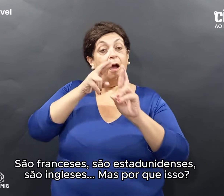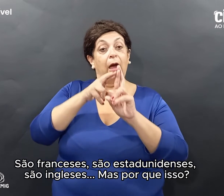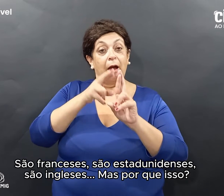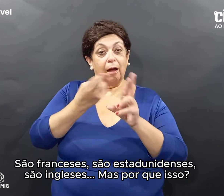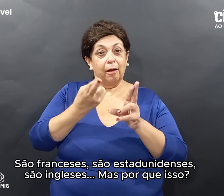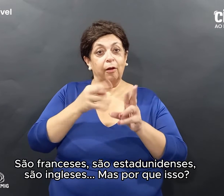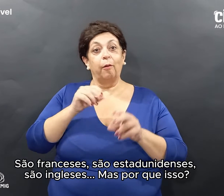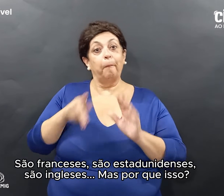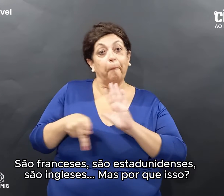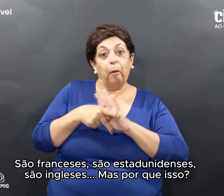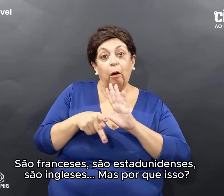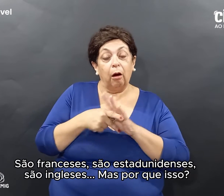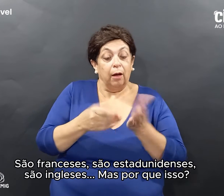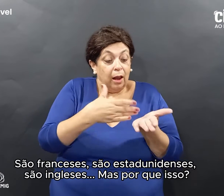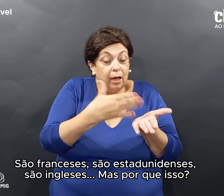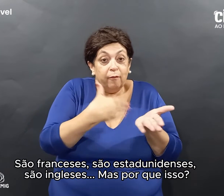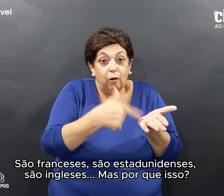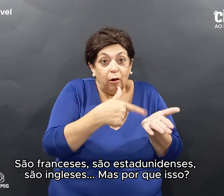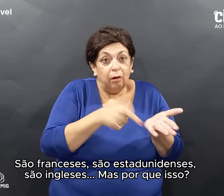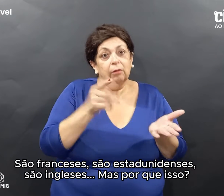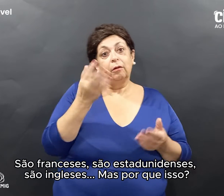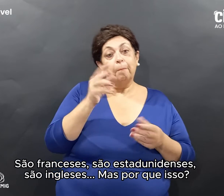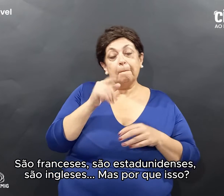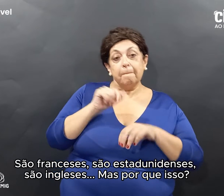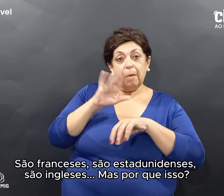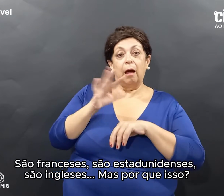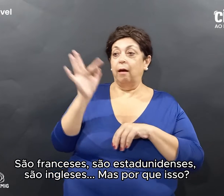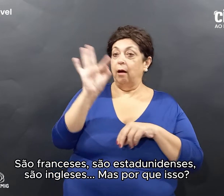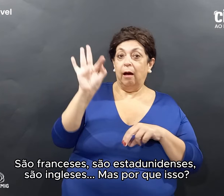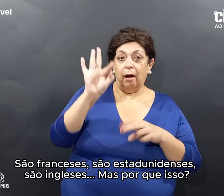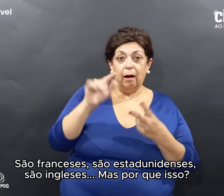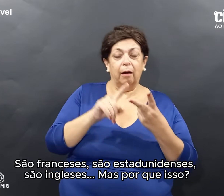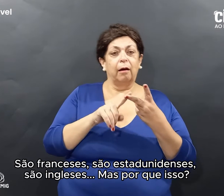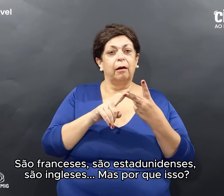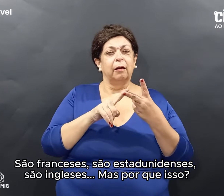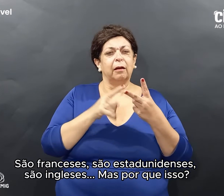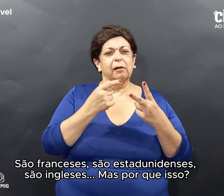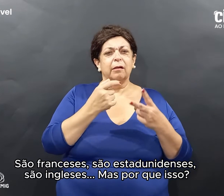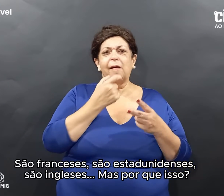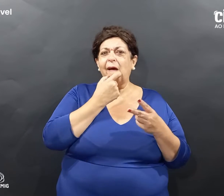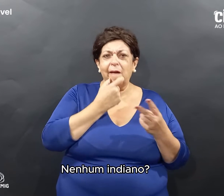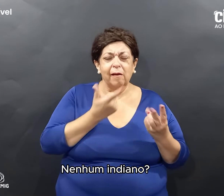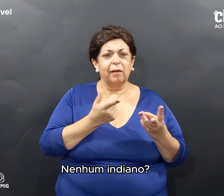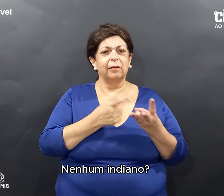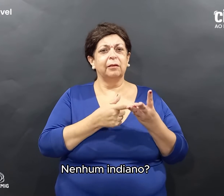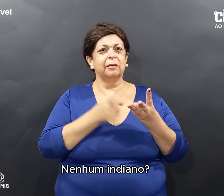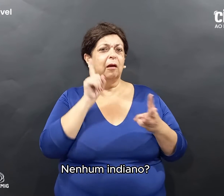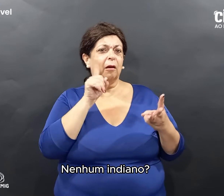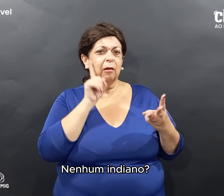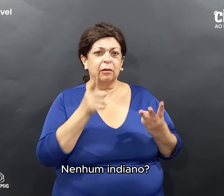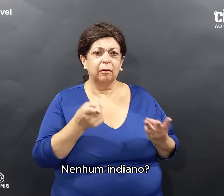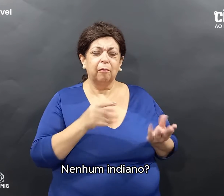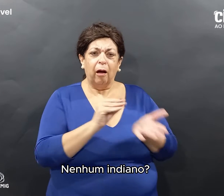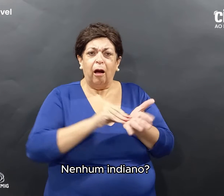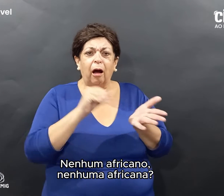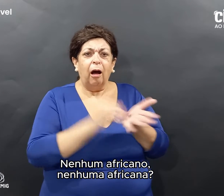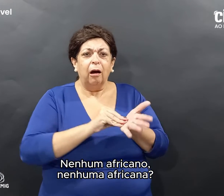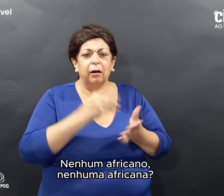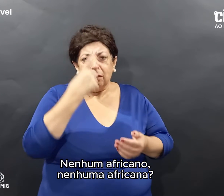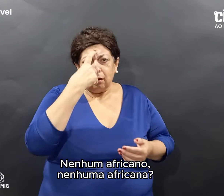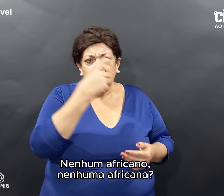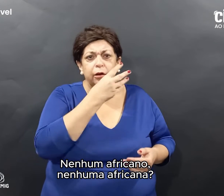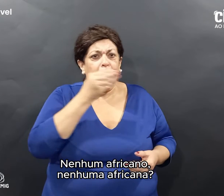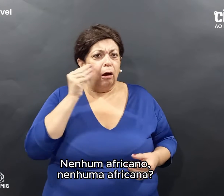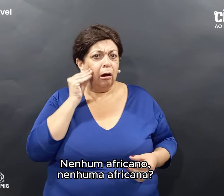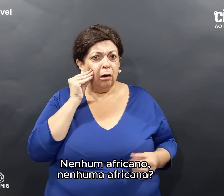São franceses, são estadunidenses, são ingleses. Mas por que isso? Nenhum indiano, né?